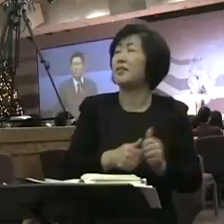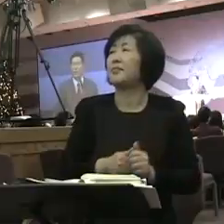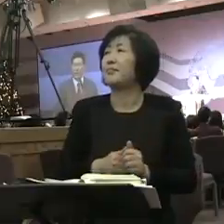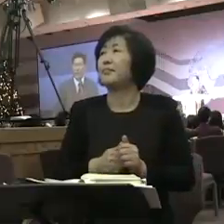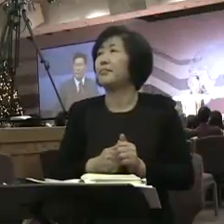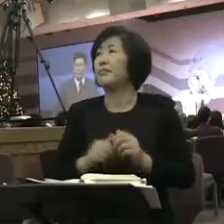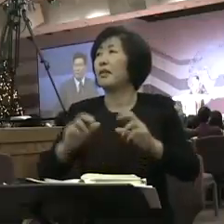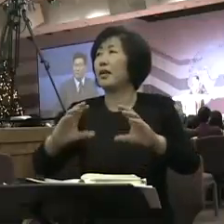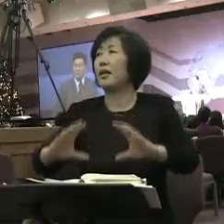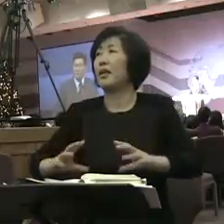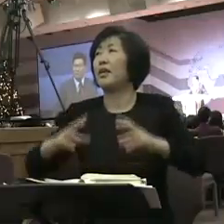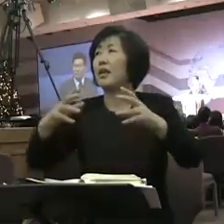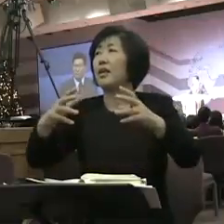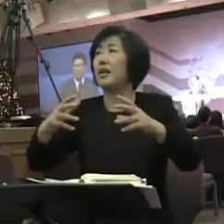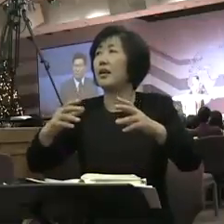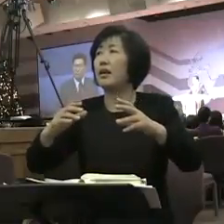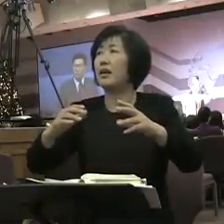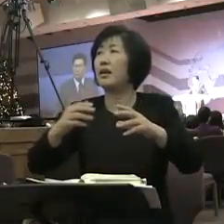언어를 할 줄을 알아요.